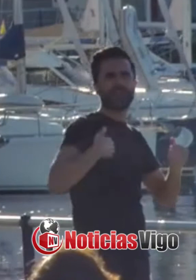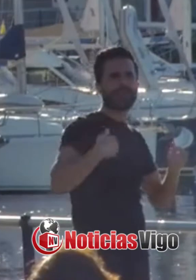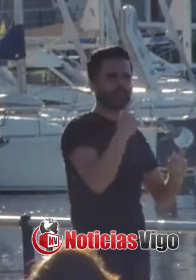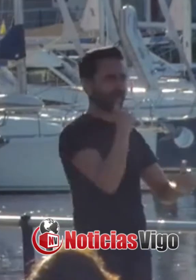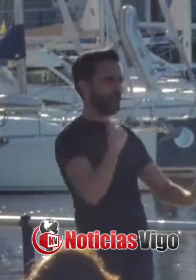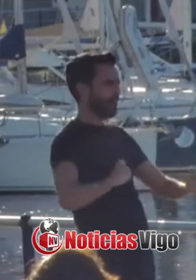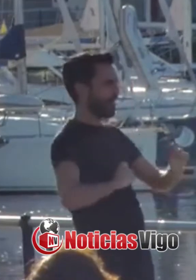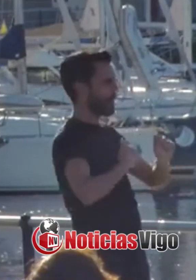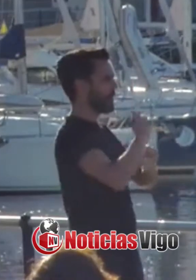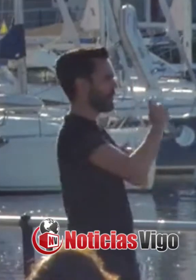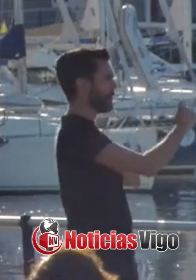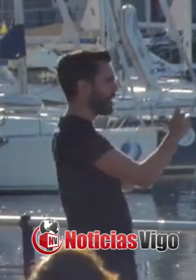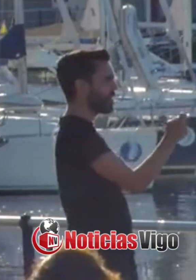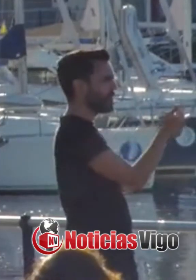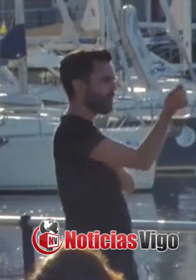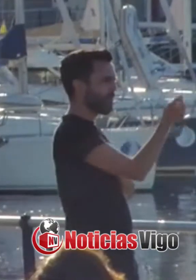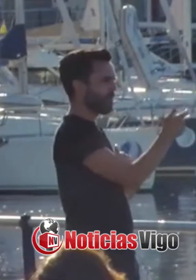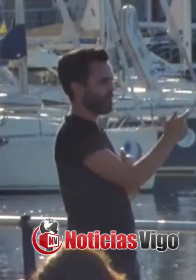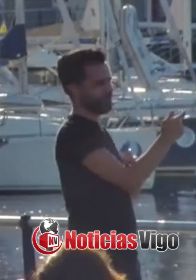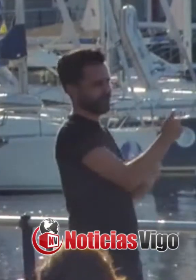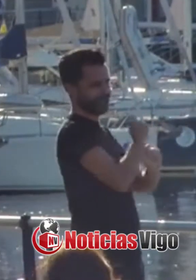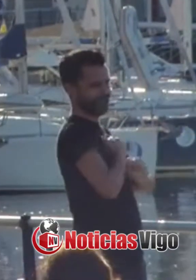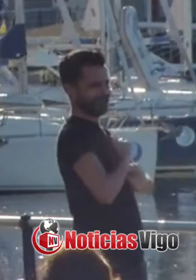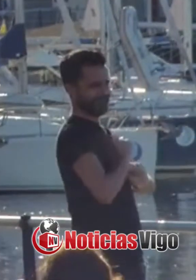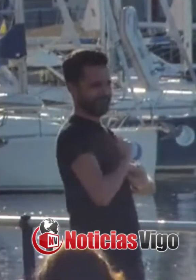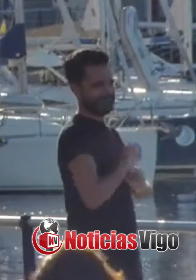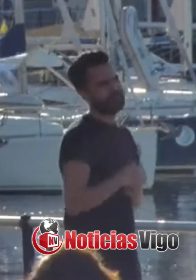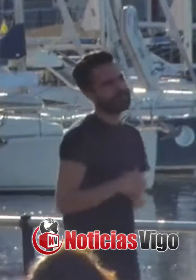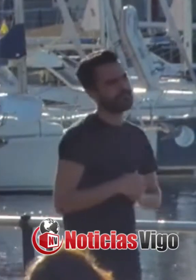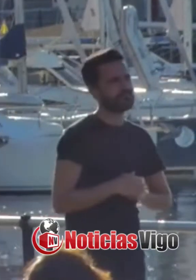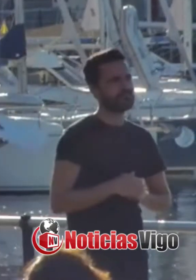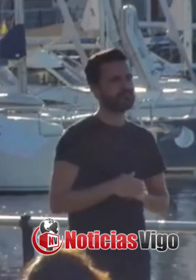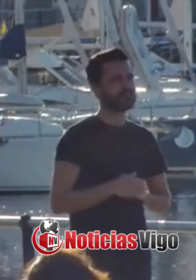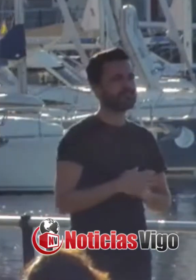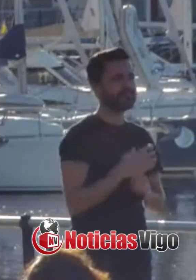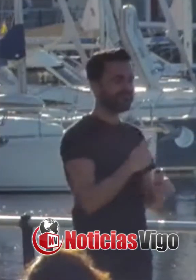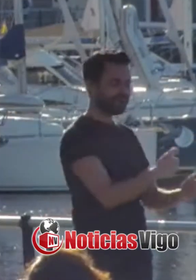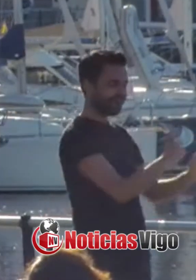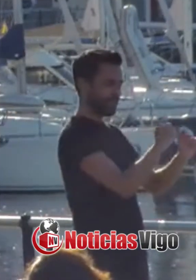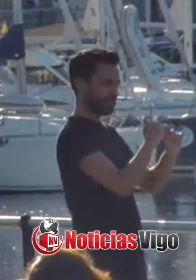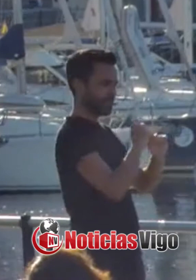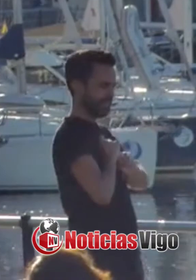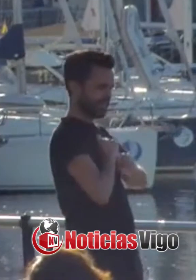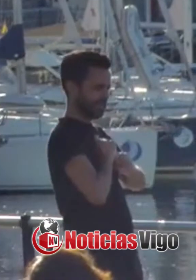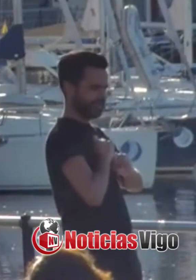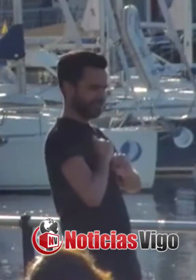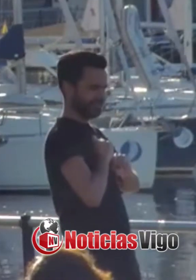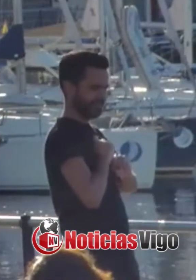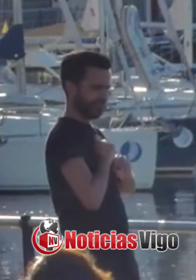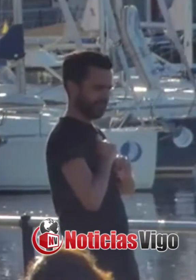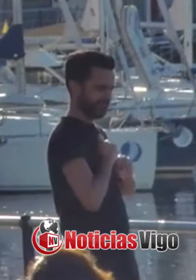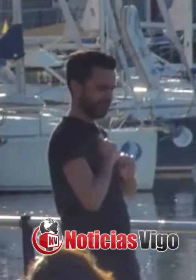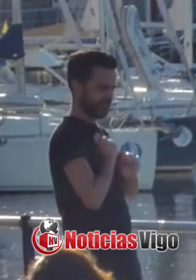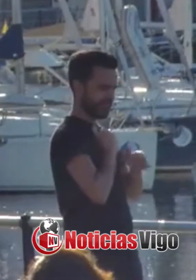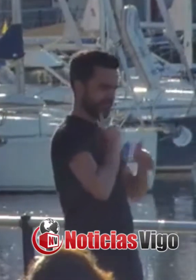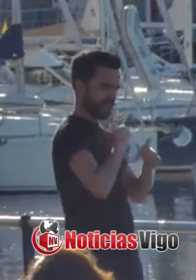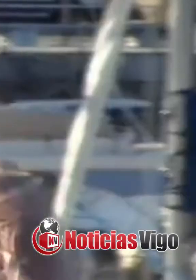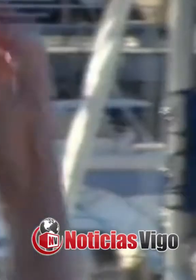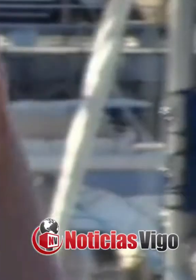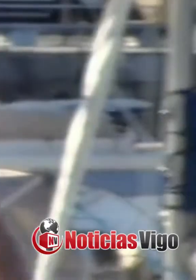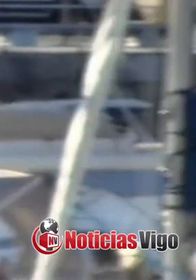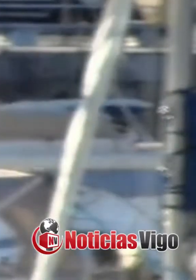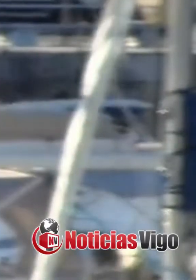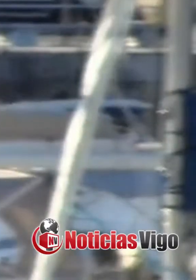devolverlles un pouco do que nos deron. Do que nos deron durante estos meses